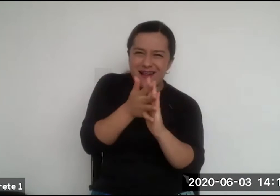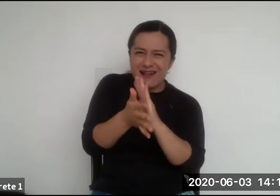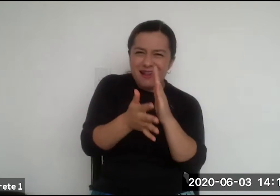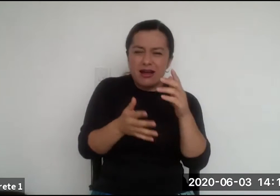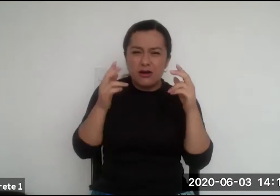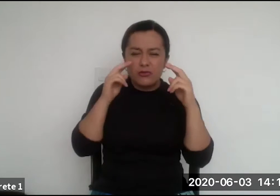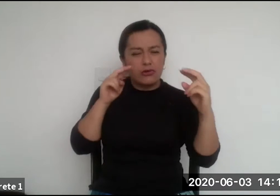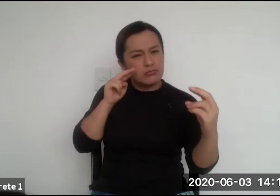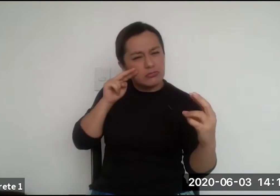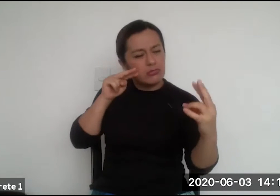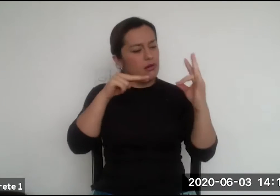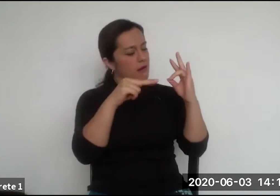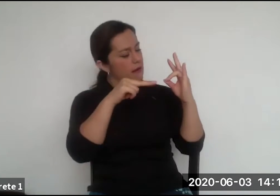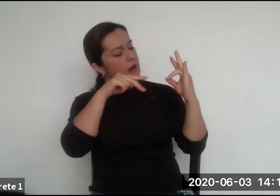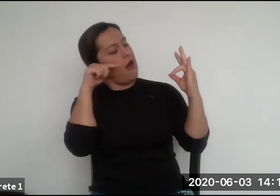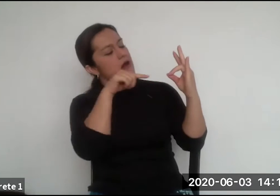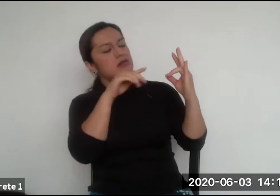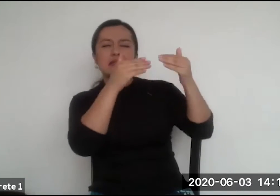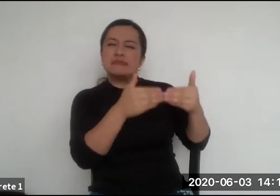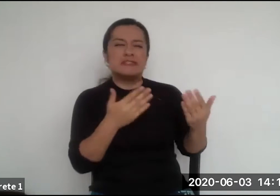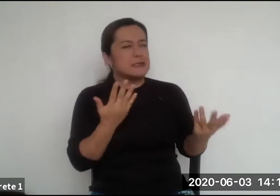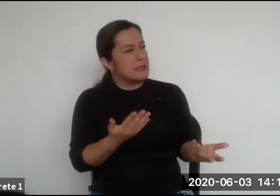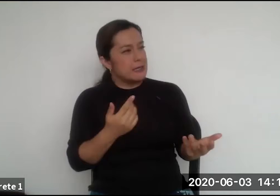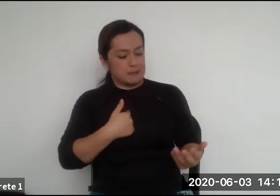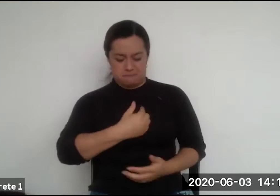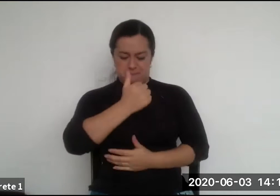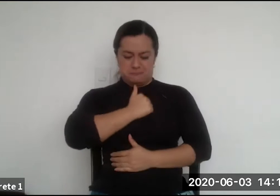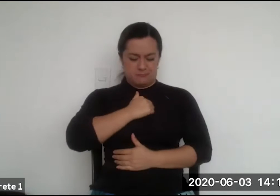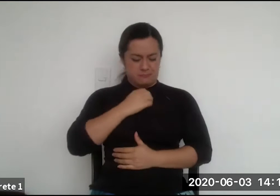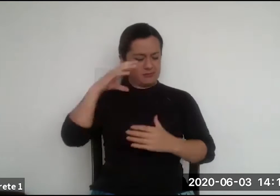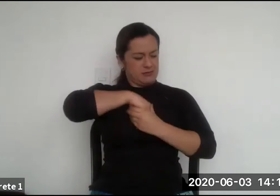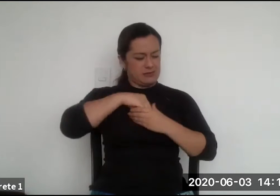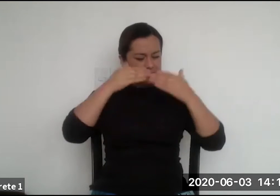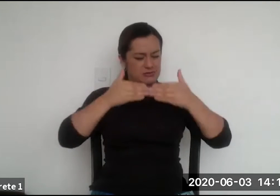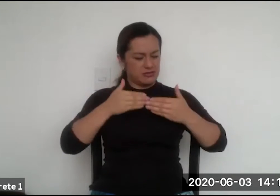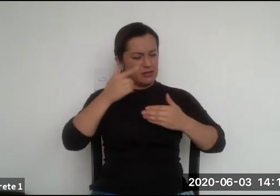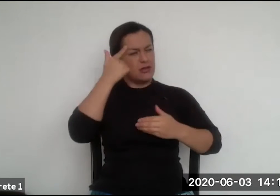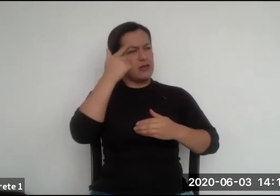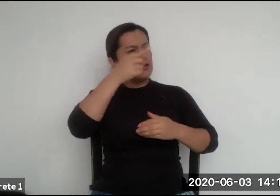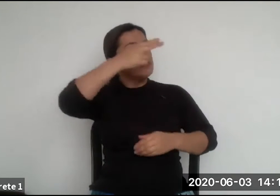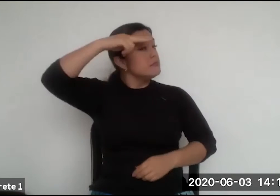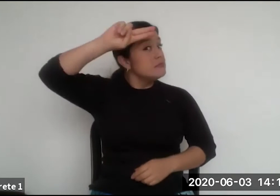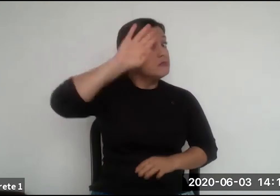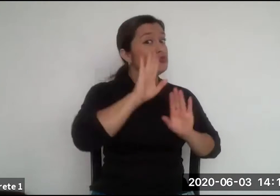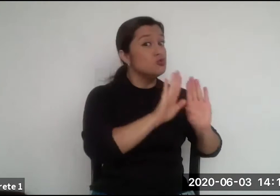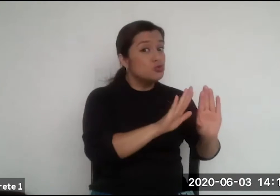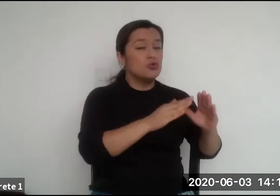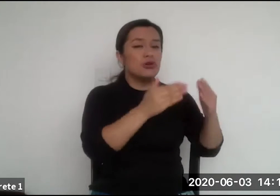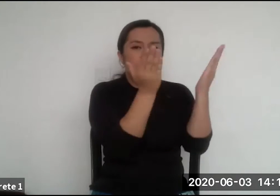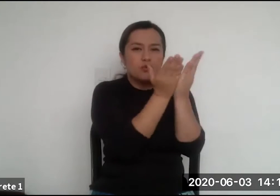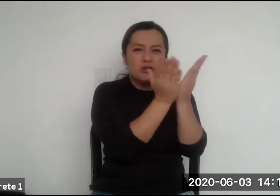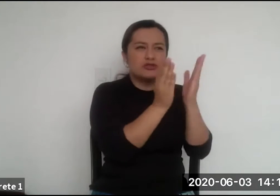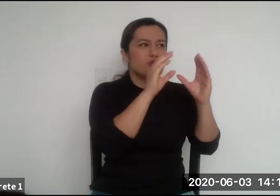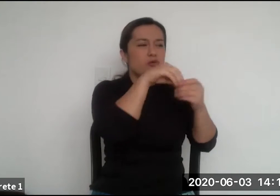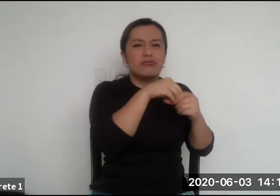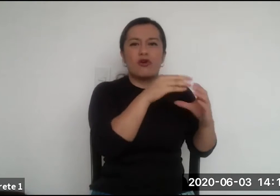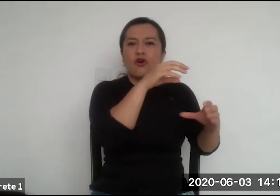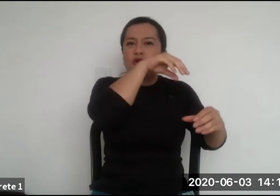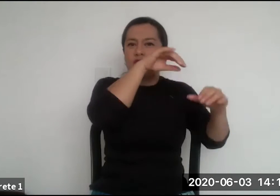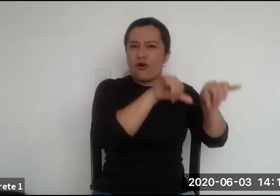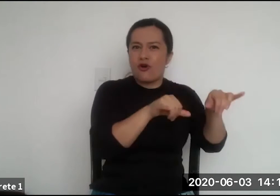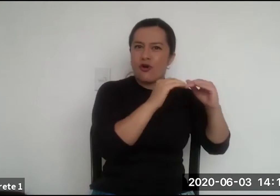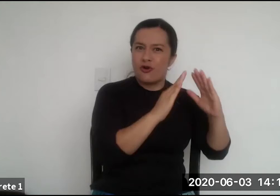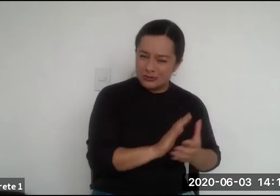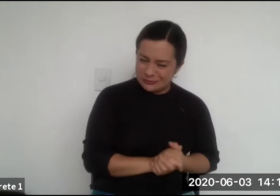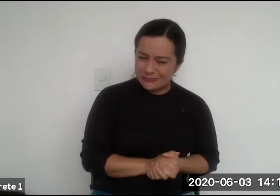de la discapacidad y comprender cómo desde allí se piensan los confinamientos y las educaciones otras. Invitaría entonces